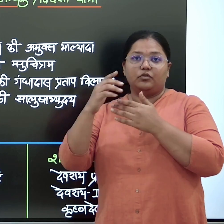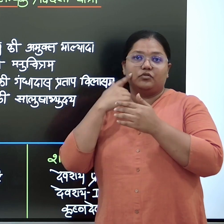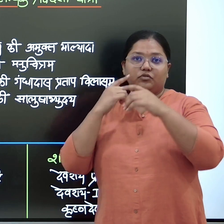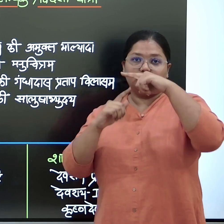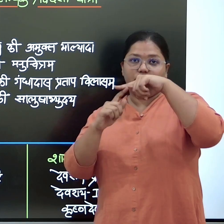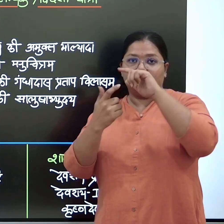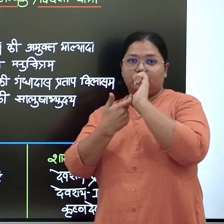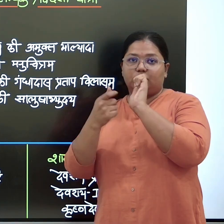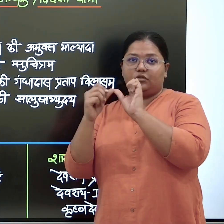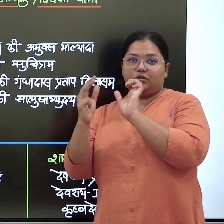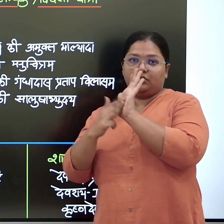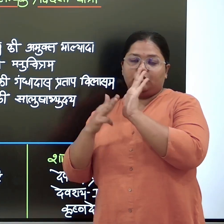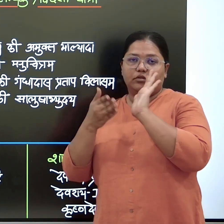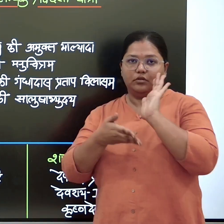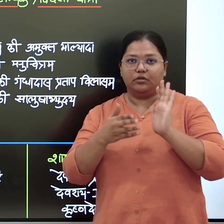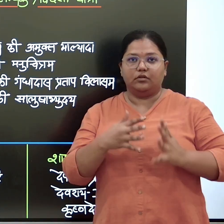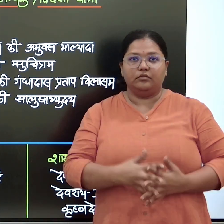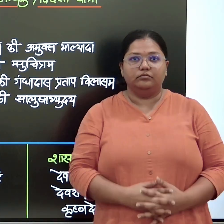तीसरा लिखना